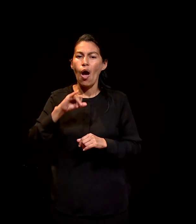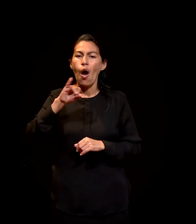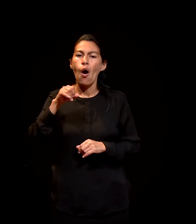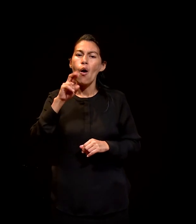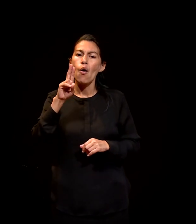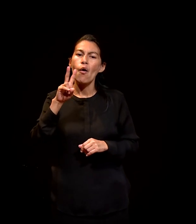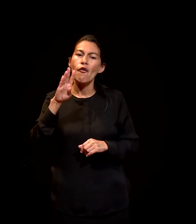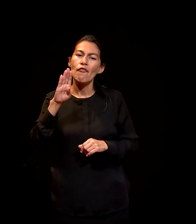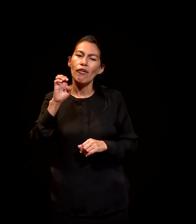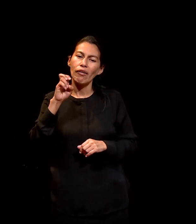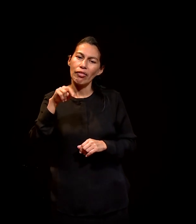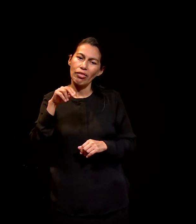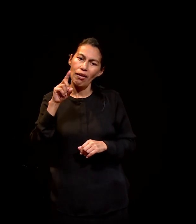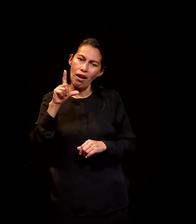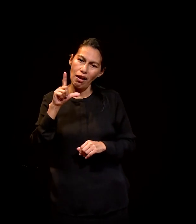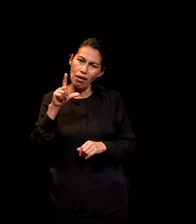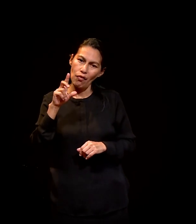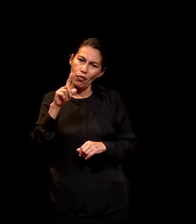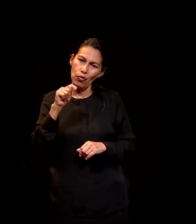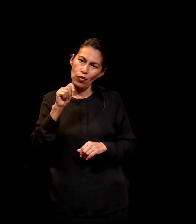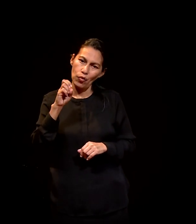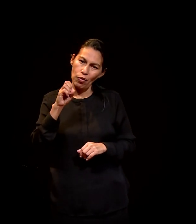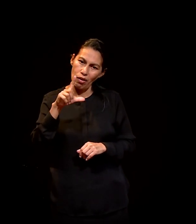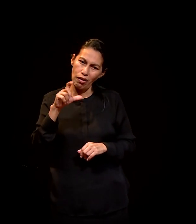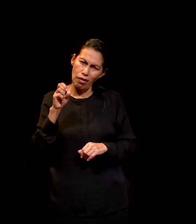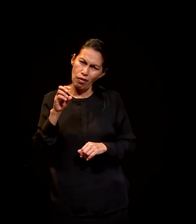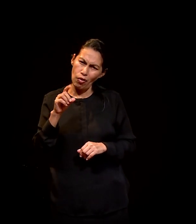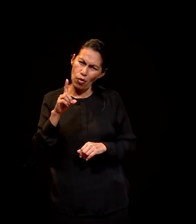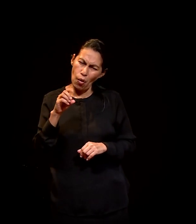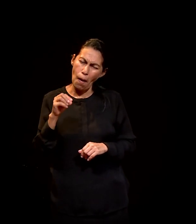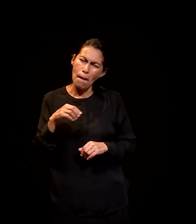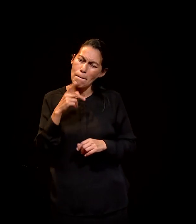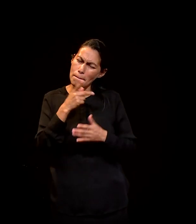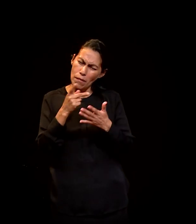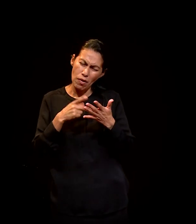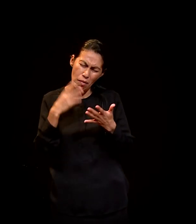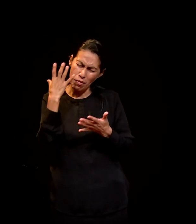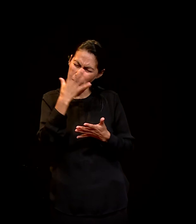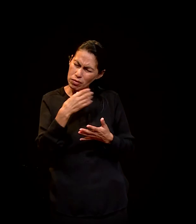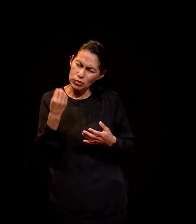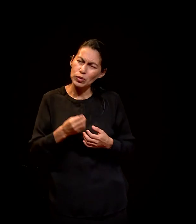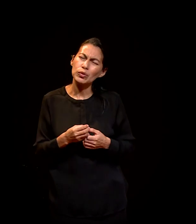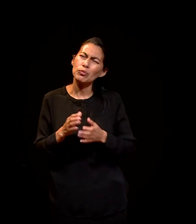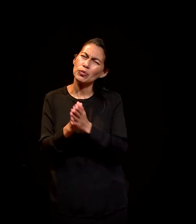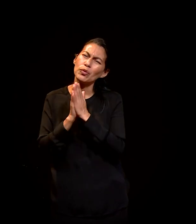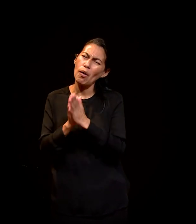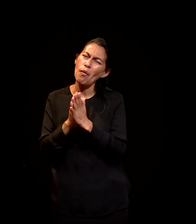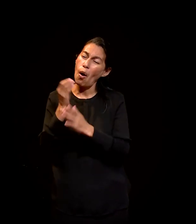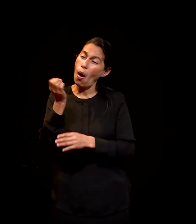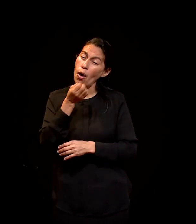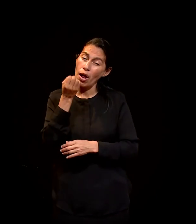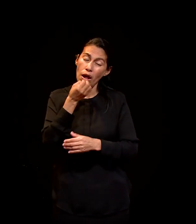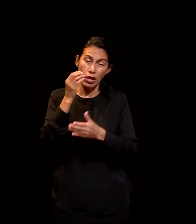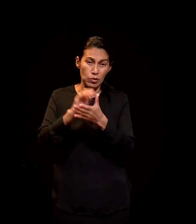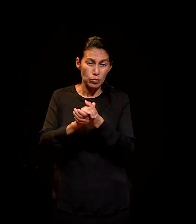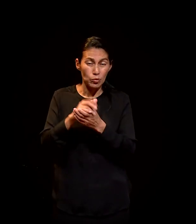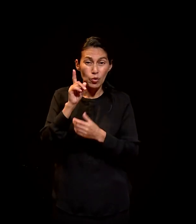no sé por qué por decirlo así